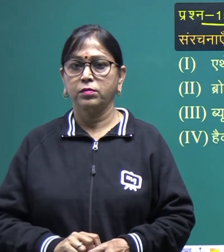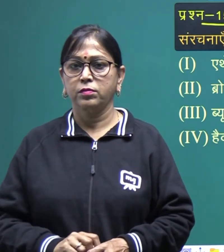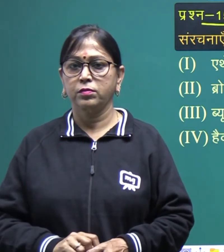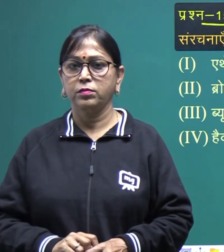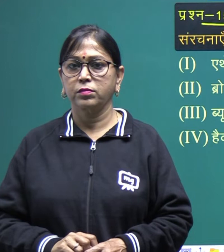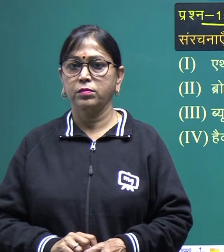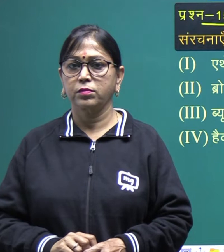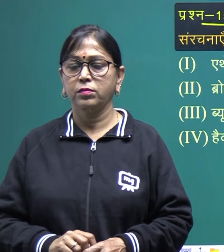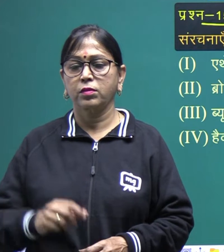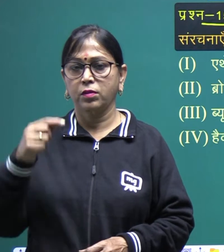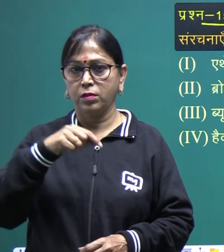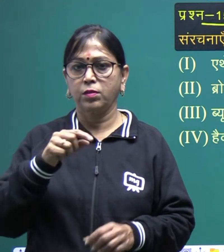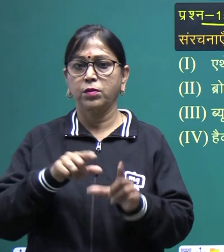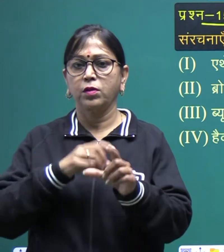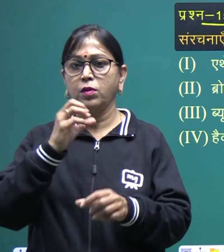निम्न यौगिकों की